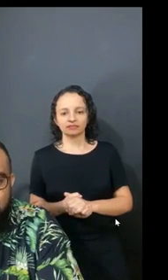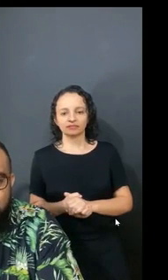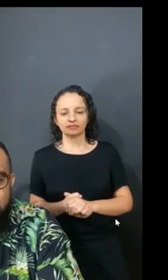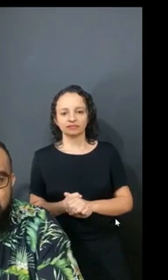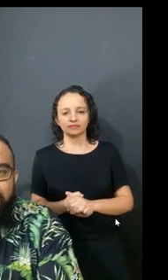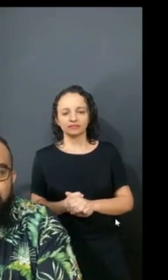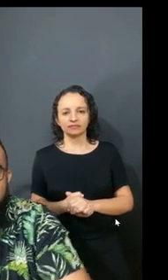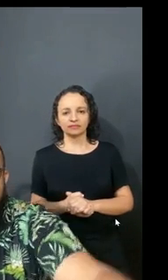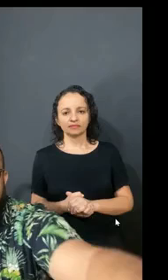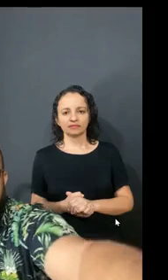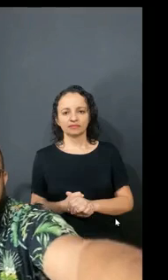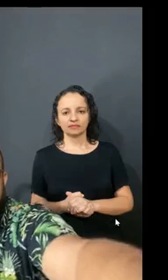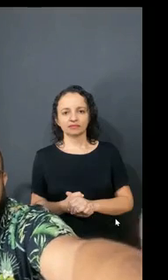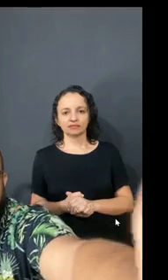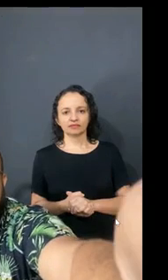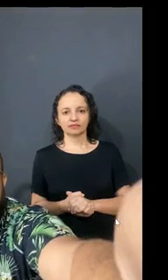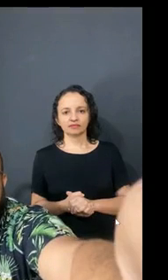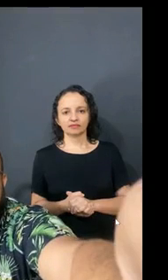Fecha.